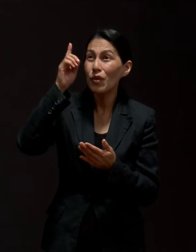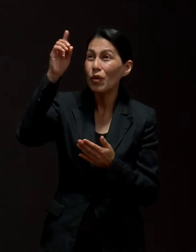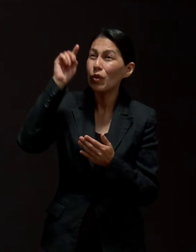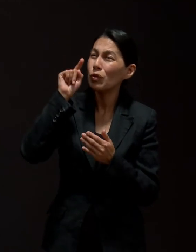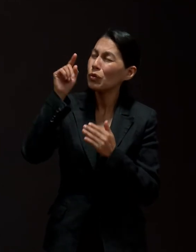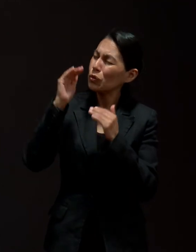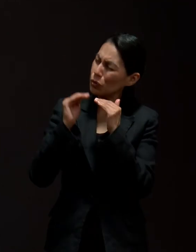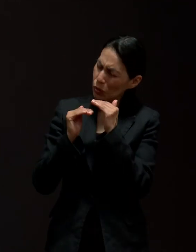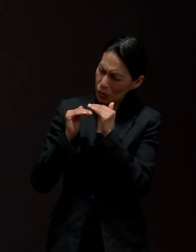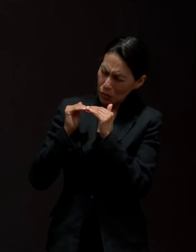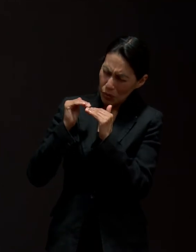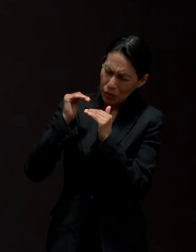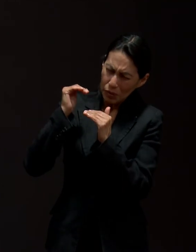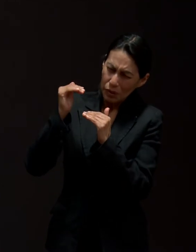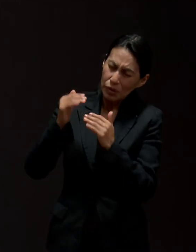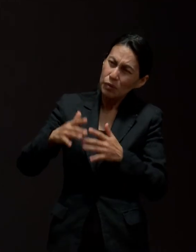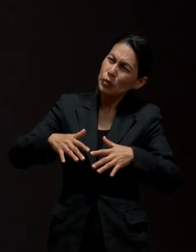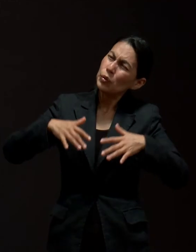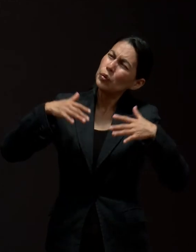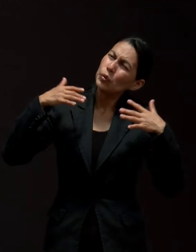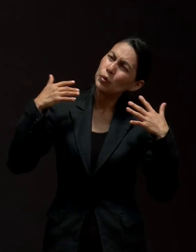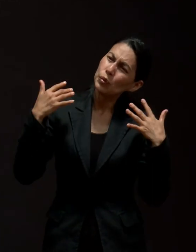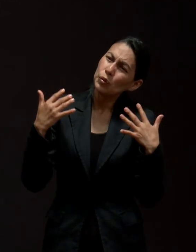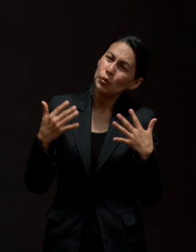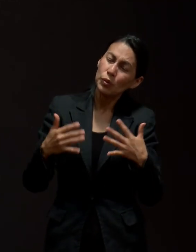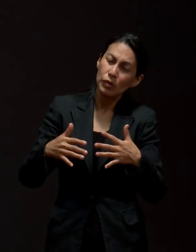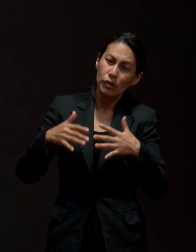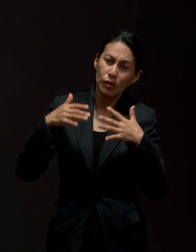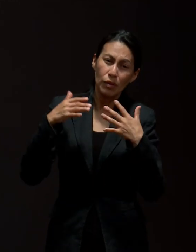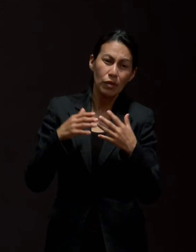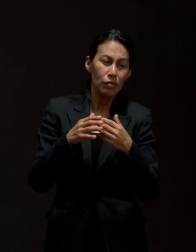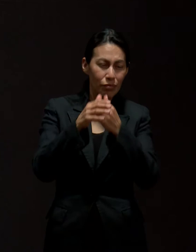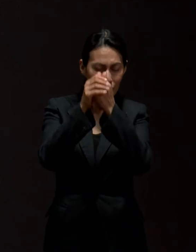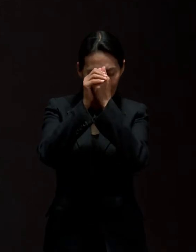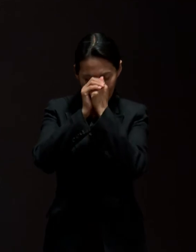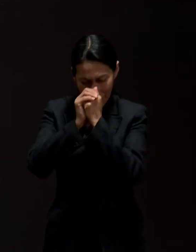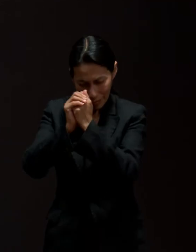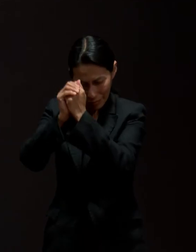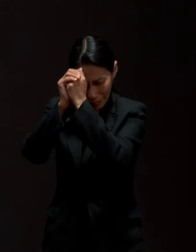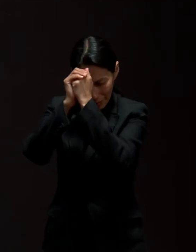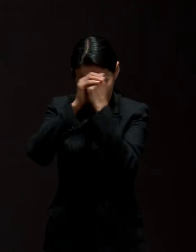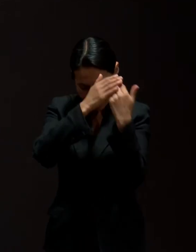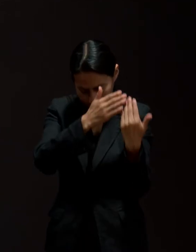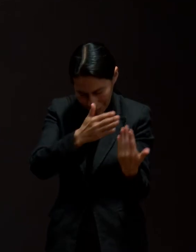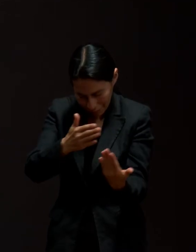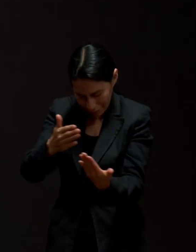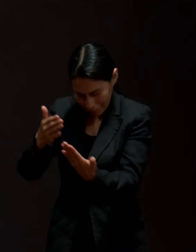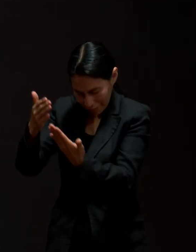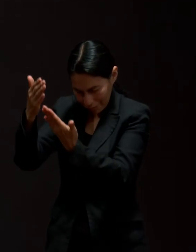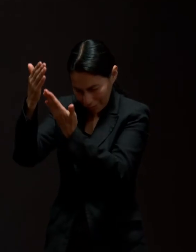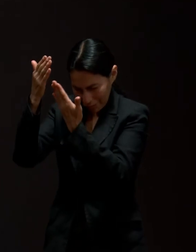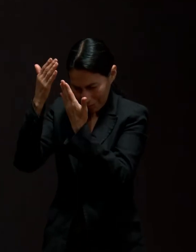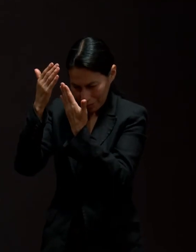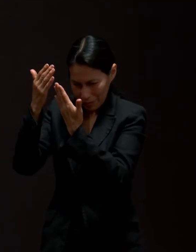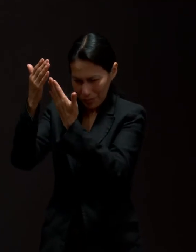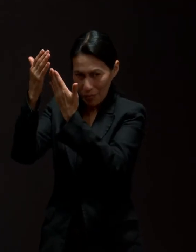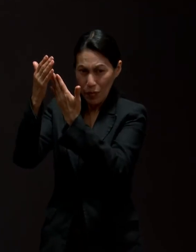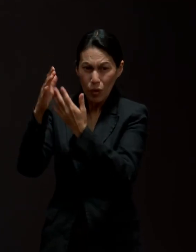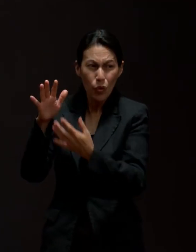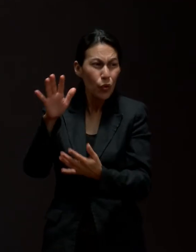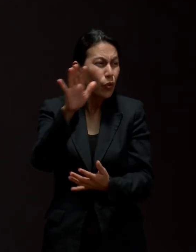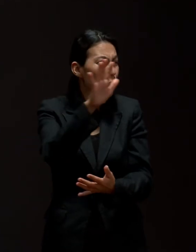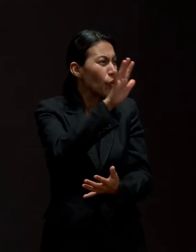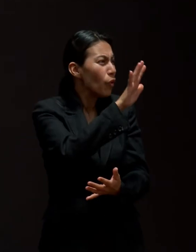Dios, tus obras son supremas, cada